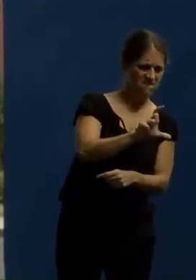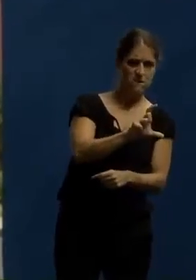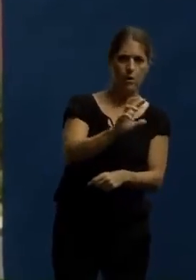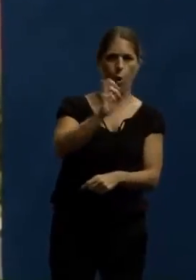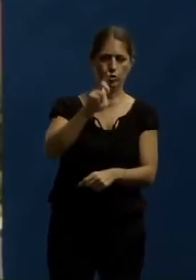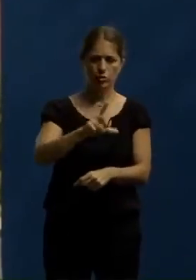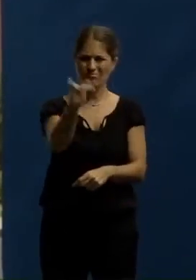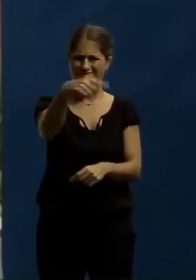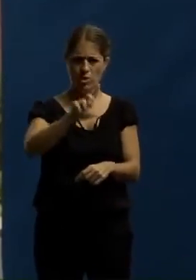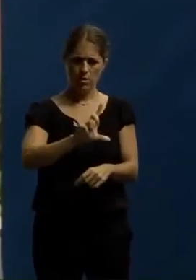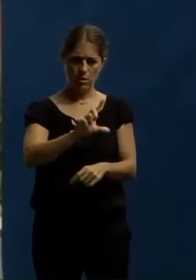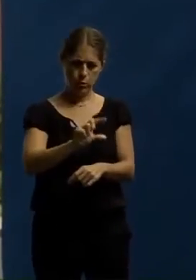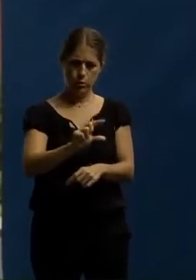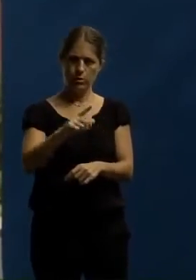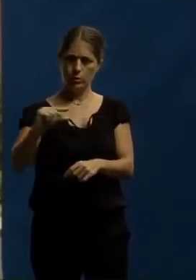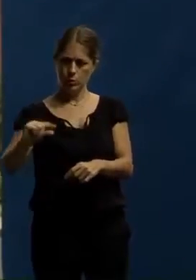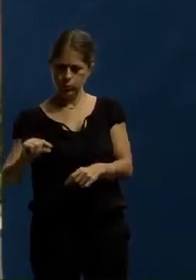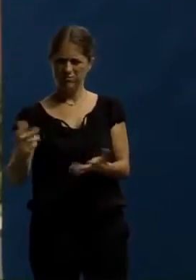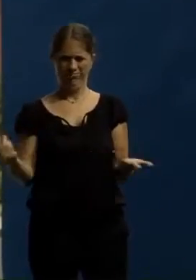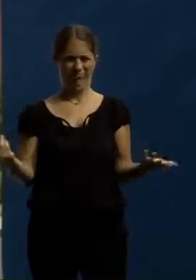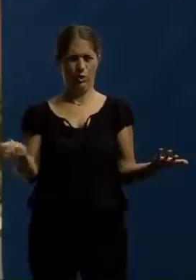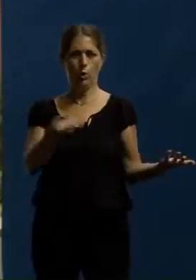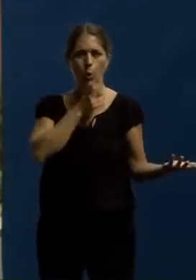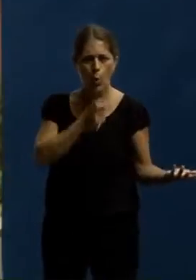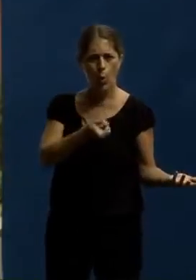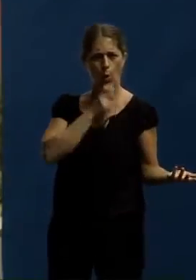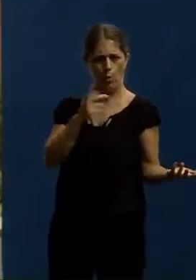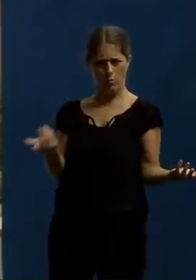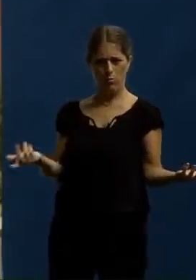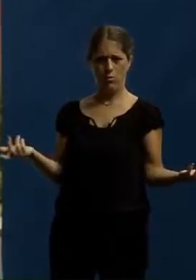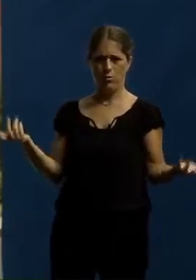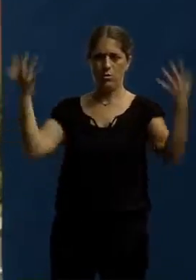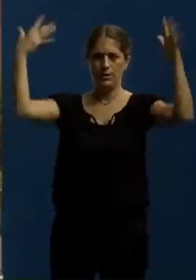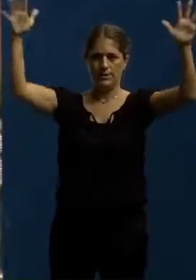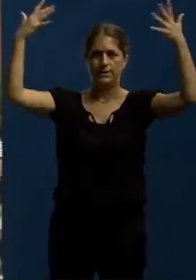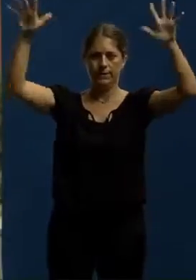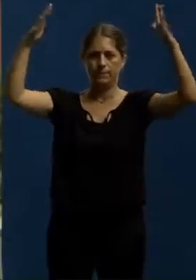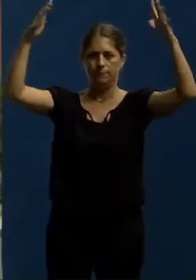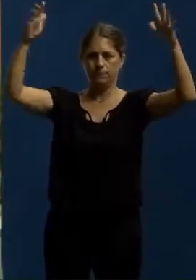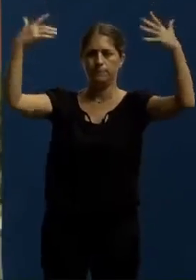auga? Como pode ser eso? Como pode ser iso?